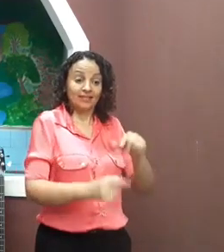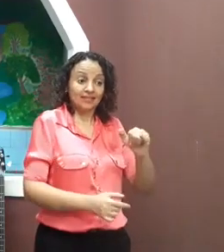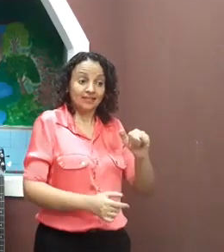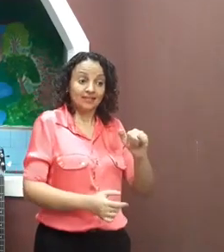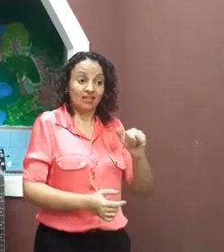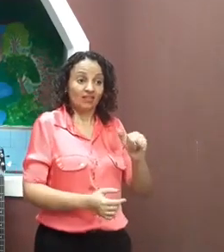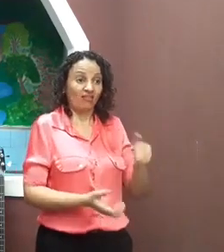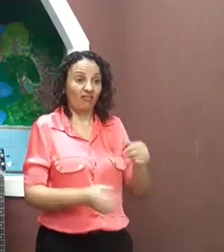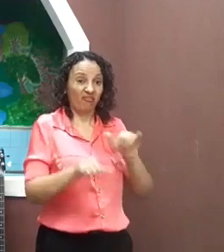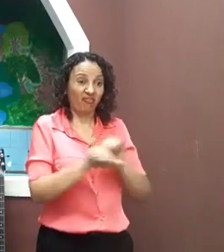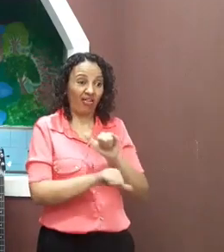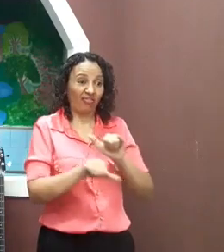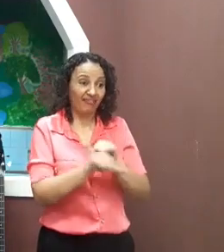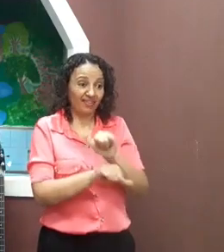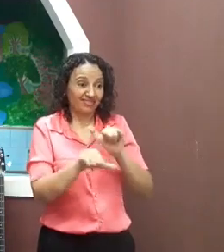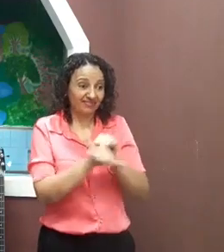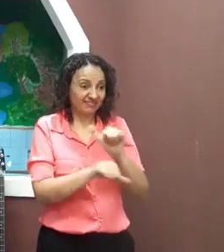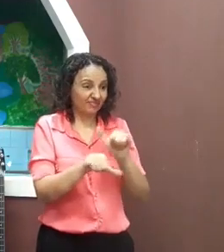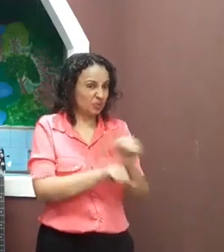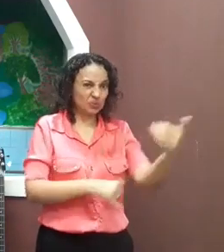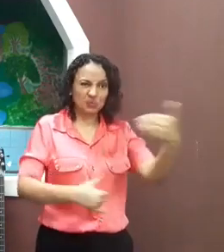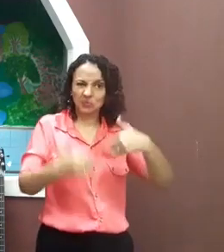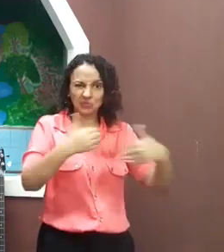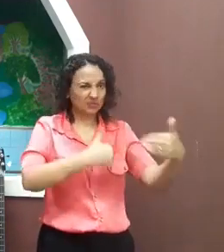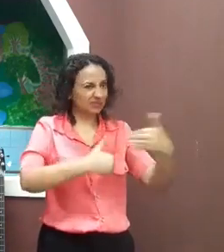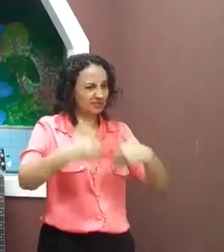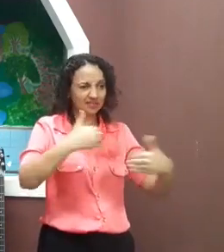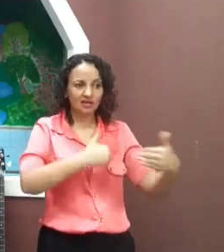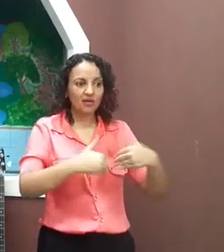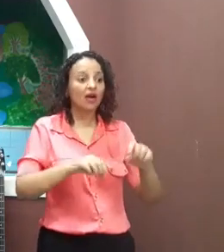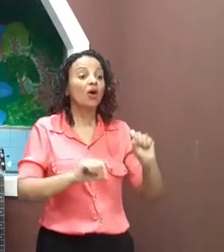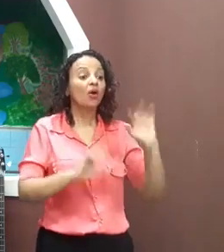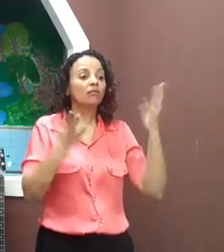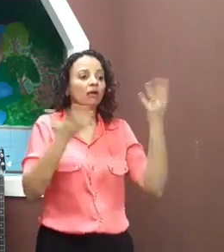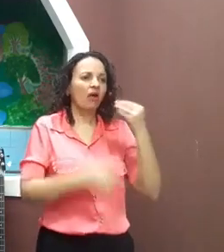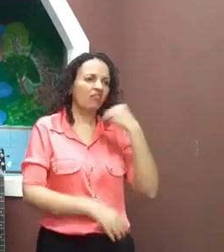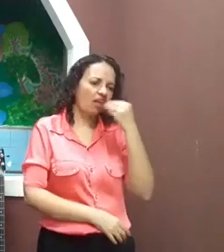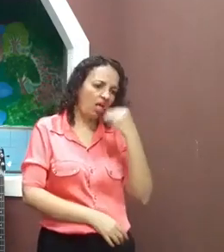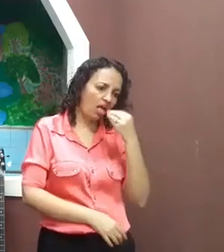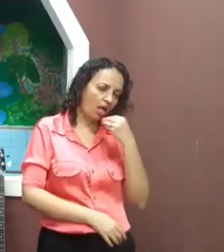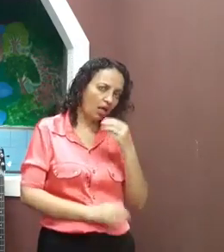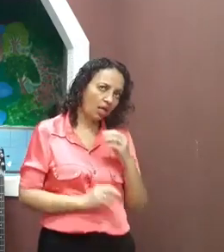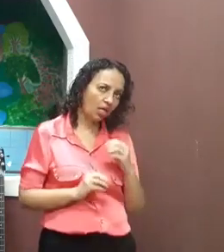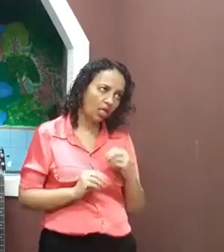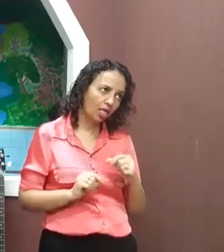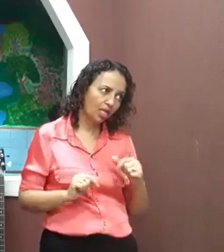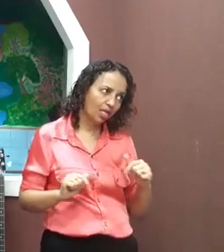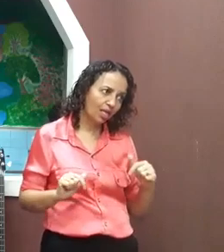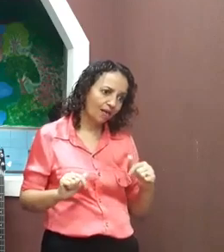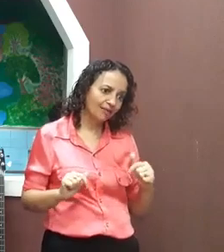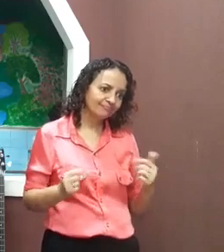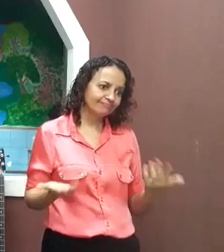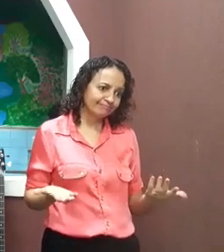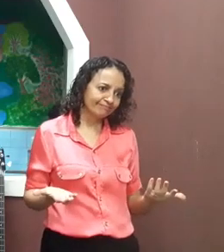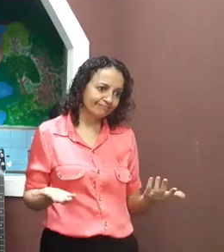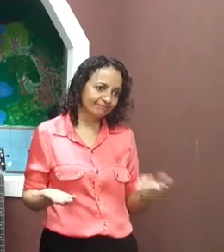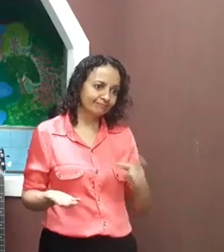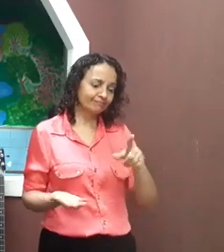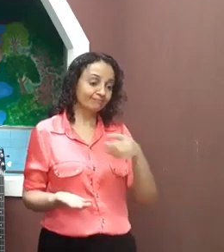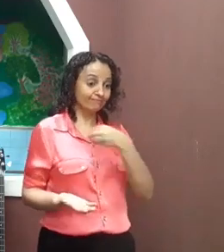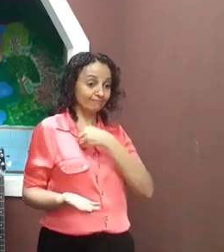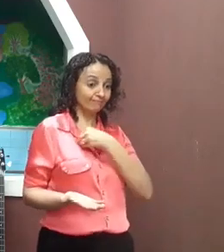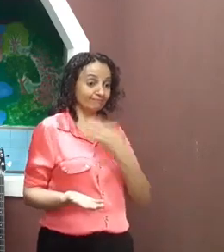a partir do momento que você sai da comunhão da casa do Senhor, as pessoas deixam de orar por você. Não que elas